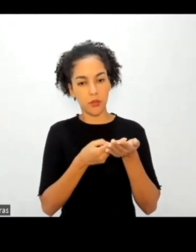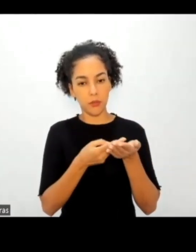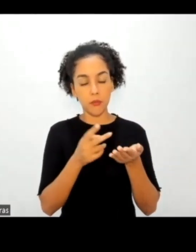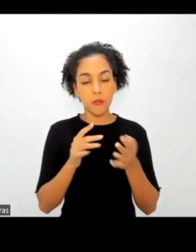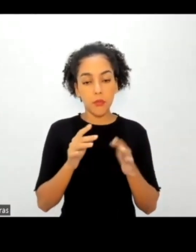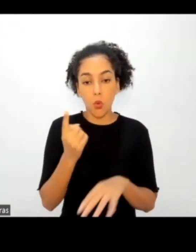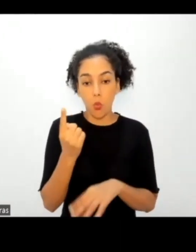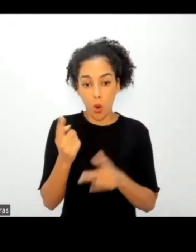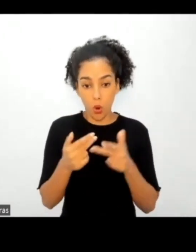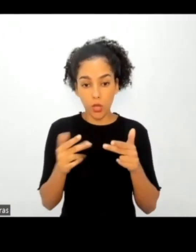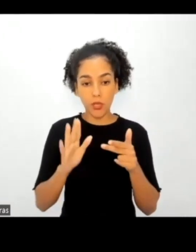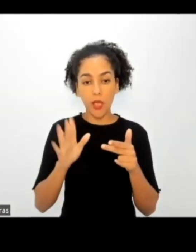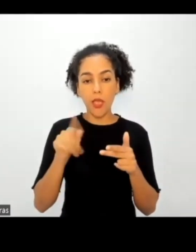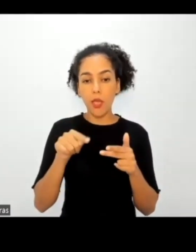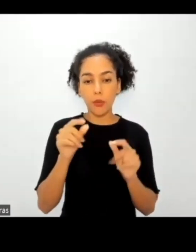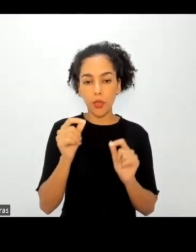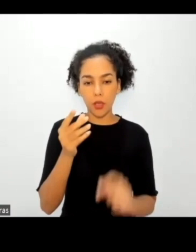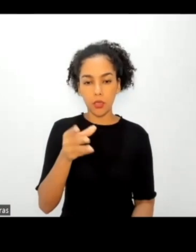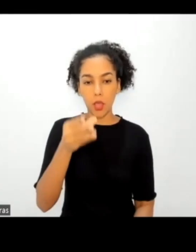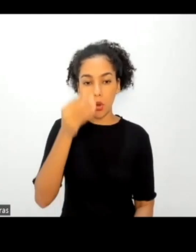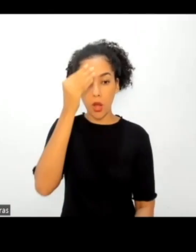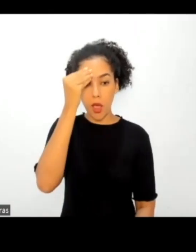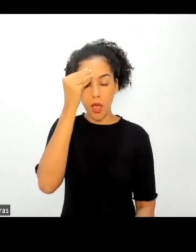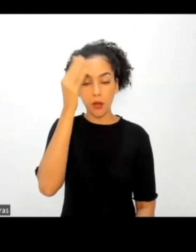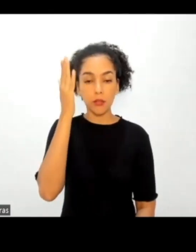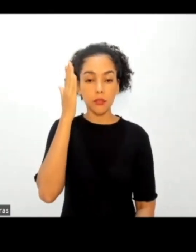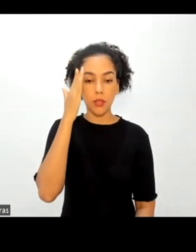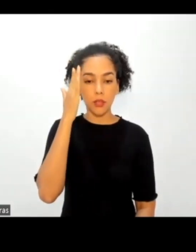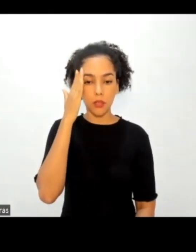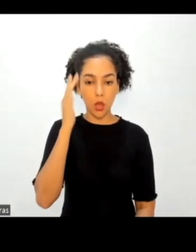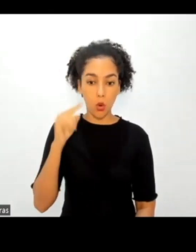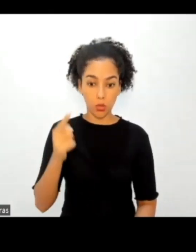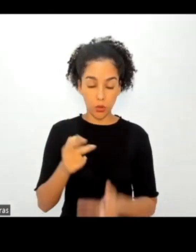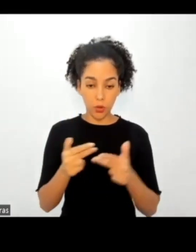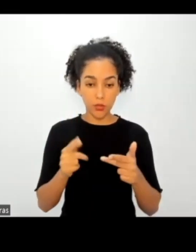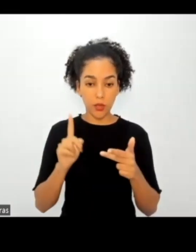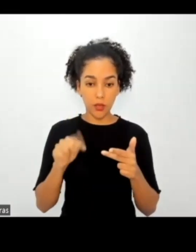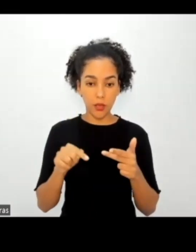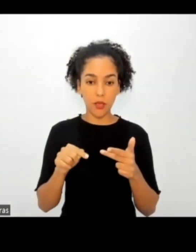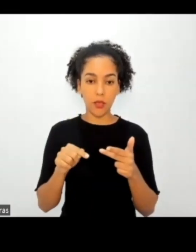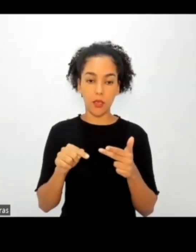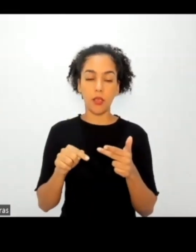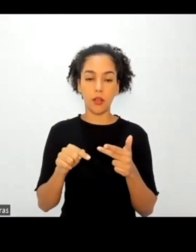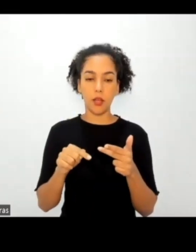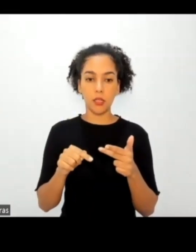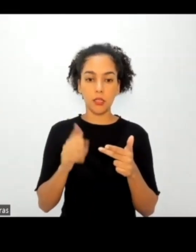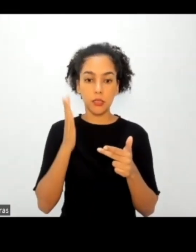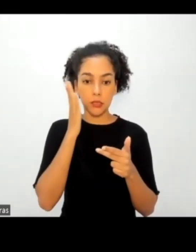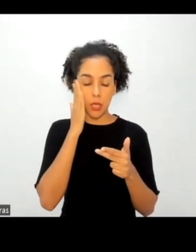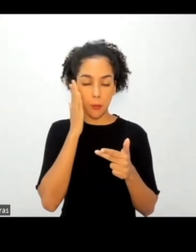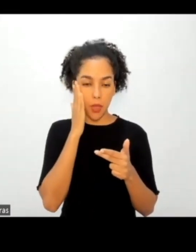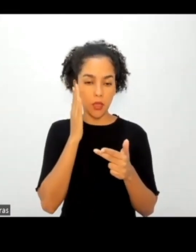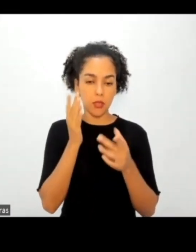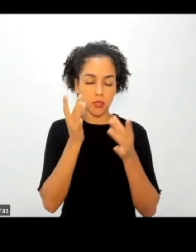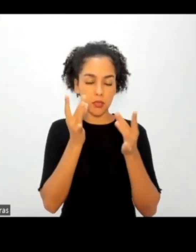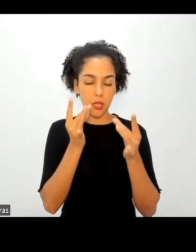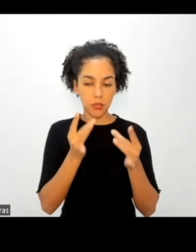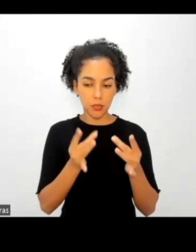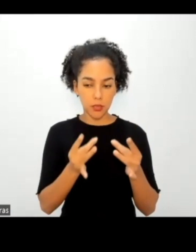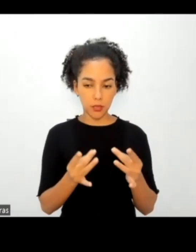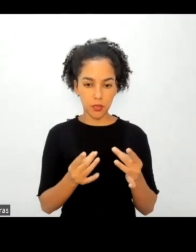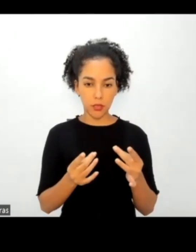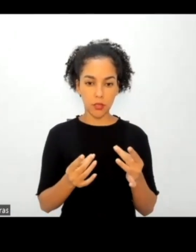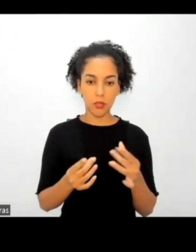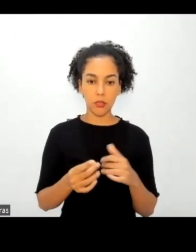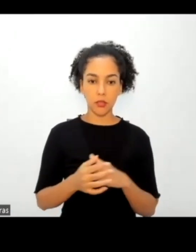decorá-los ou entendê-los assim de forma abstrata, outra coisa é decifrá-los e de fato, né, assim, esmiuçar esses princípios no